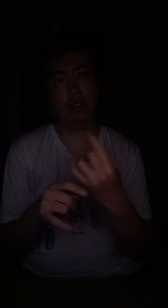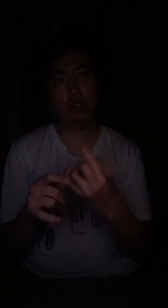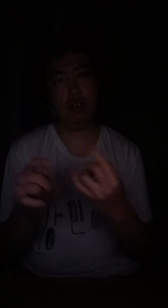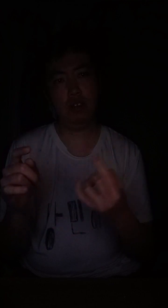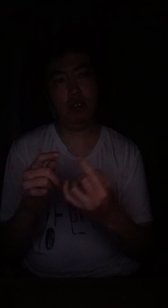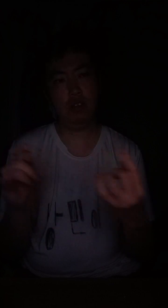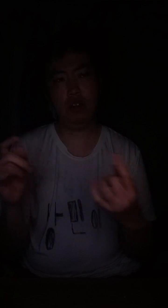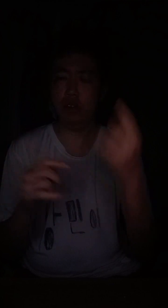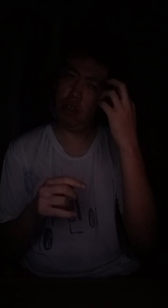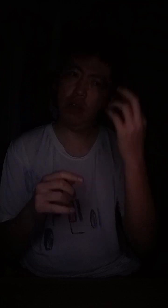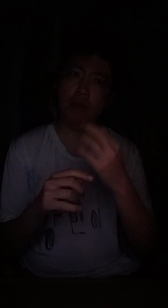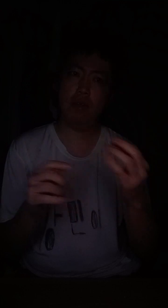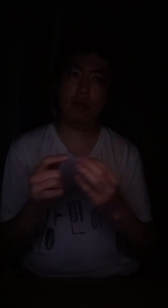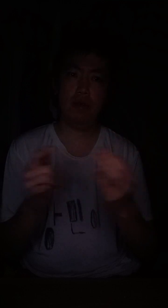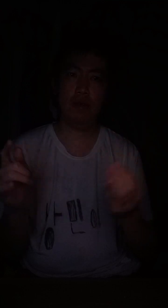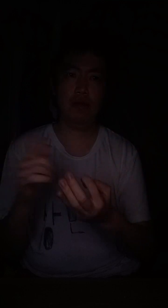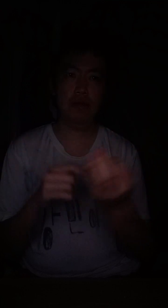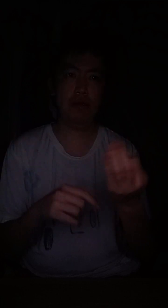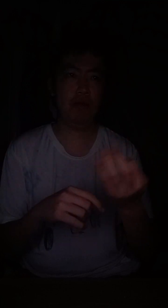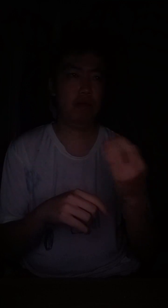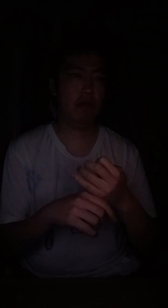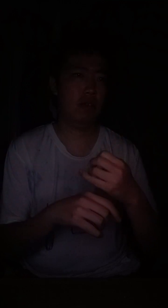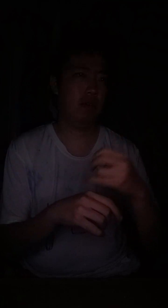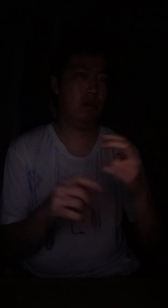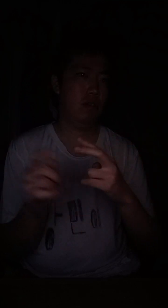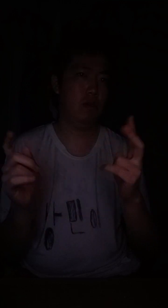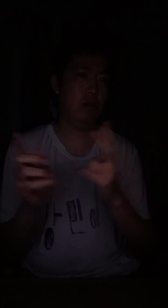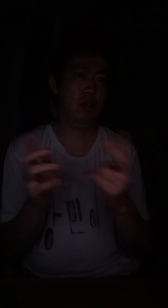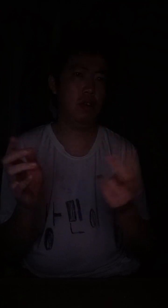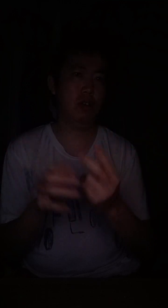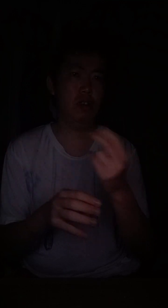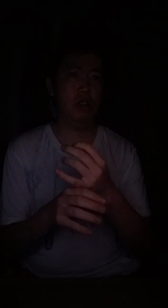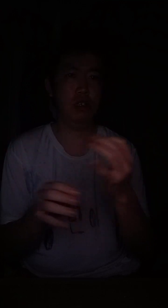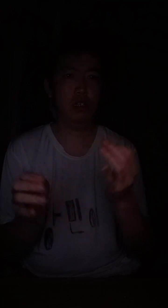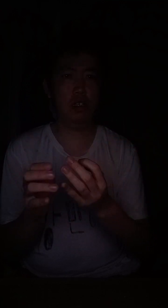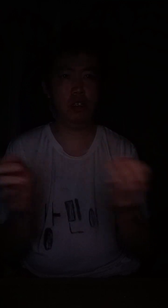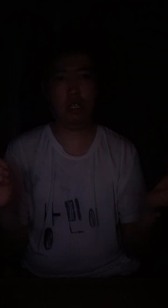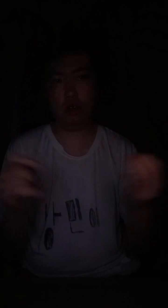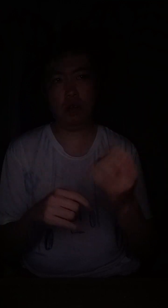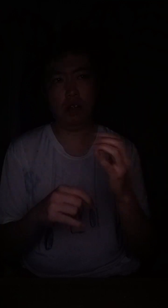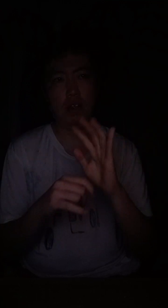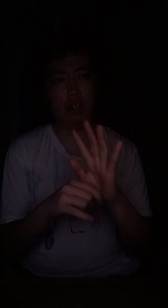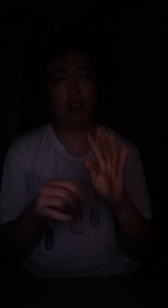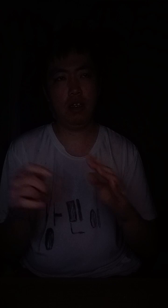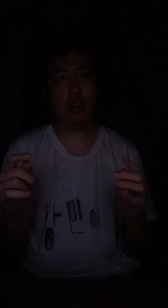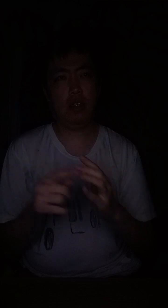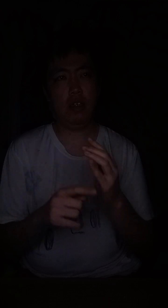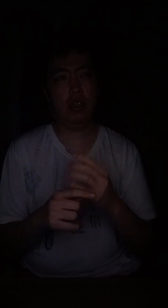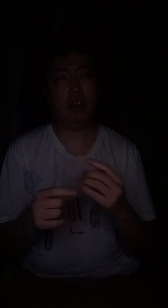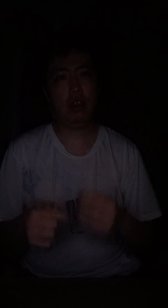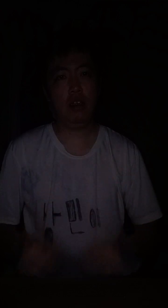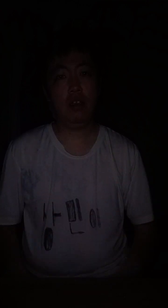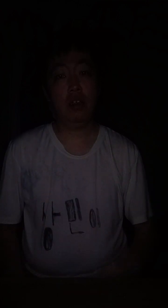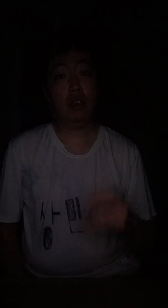책임감을 느낀다면서 신뢰와 공정, 품격 그리고 정치적 독립을 지켜낼 것이라고 말했습니다. 신임 사장